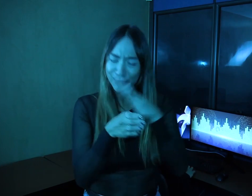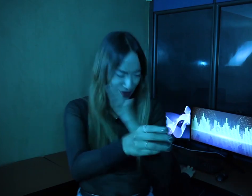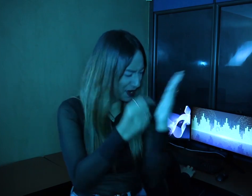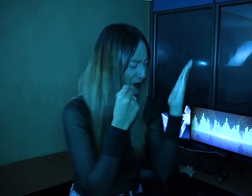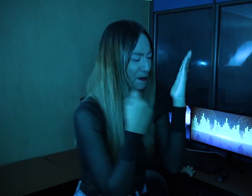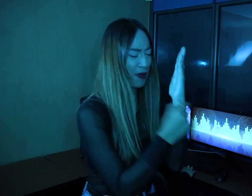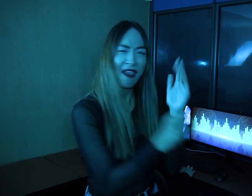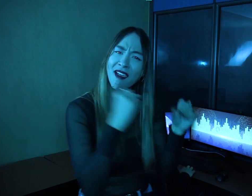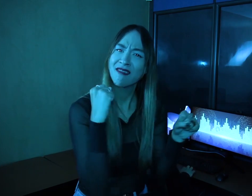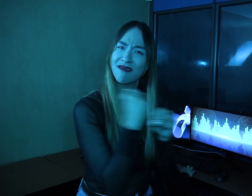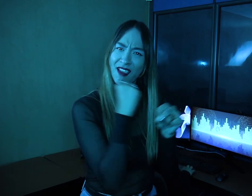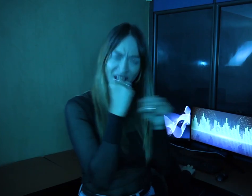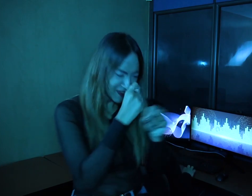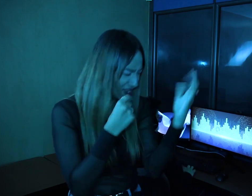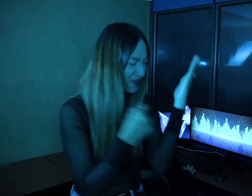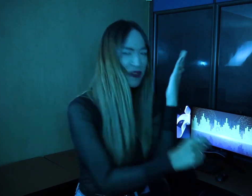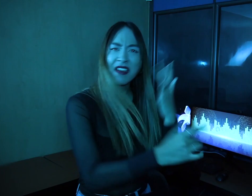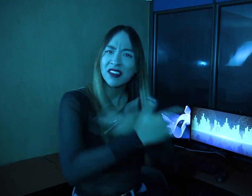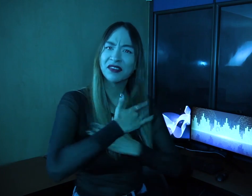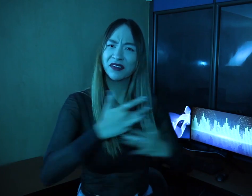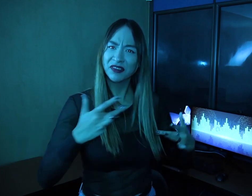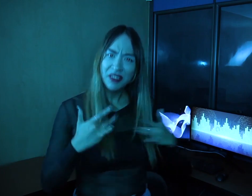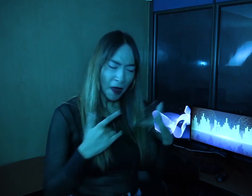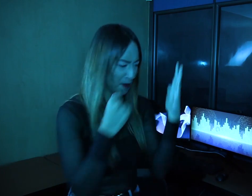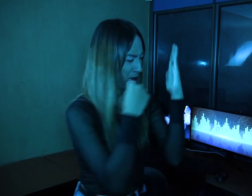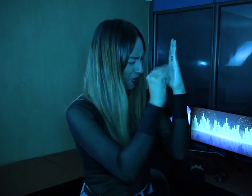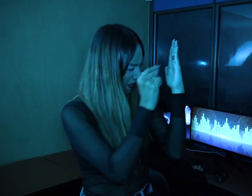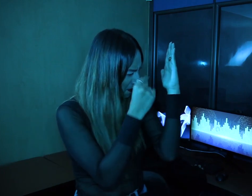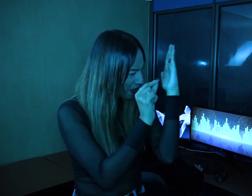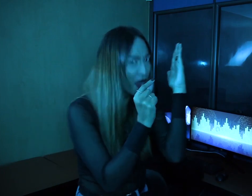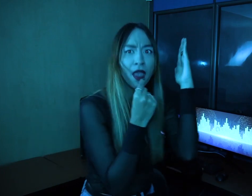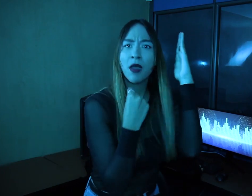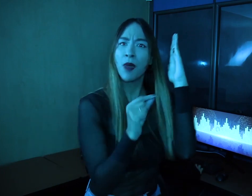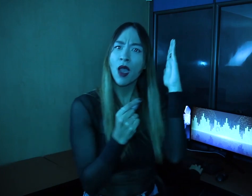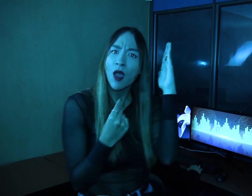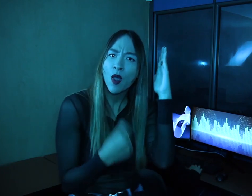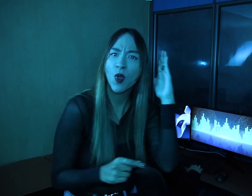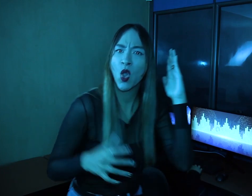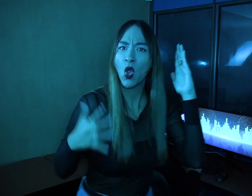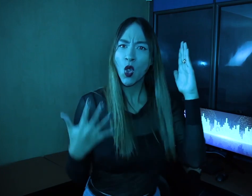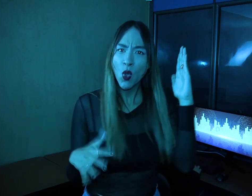educación, accesibilidad, salud y trabajo. Y entre todos juntos vamos a lograrlo.